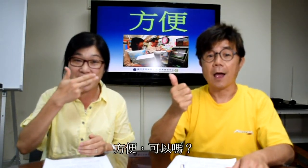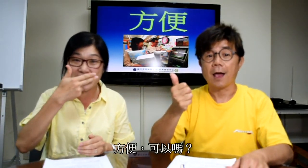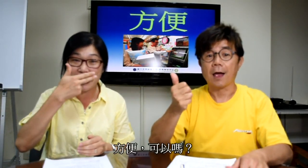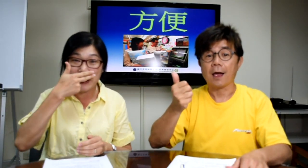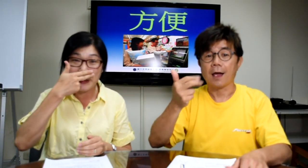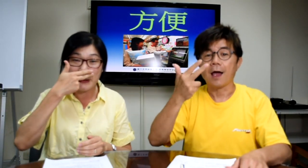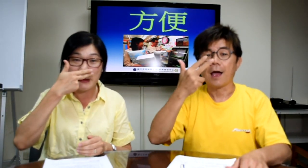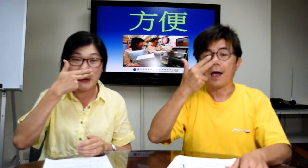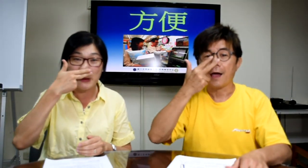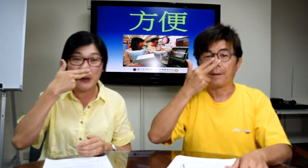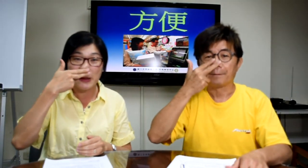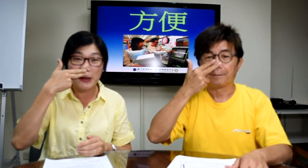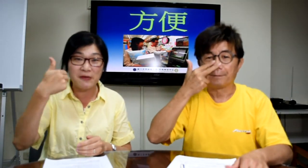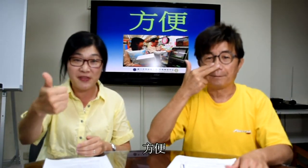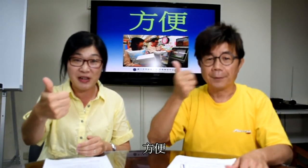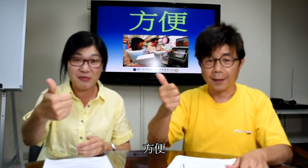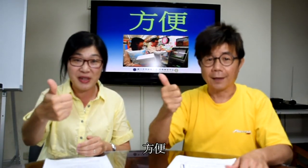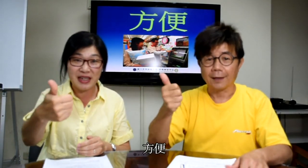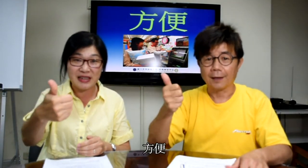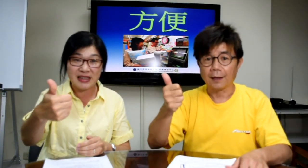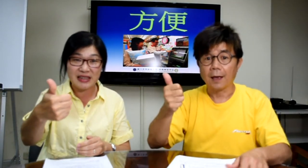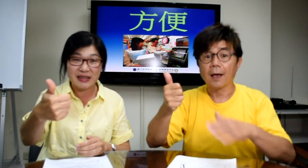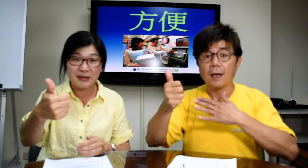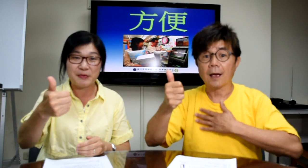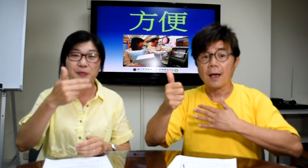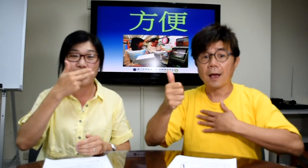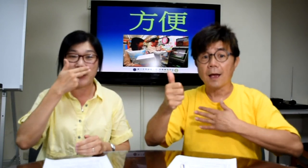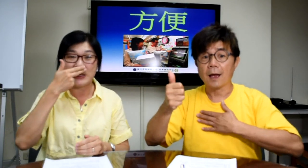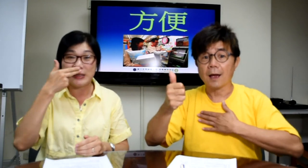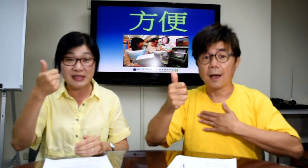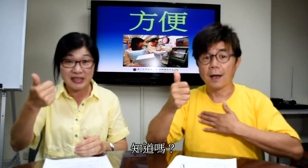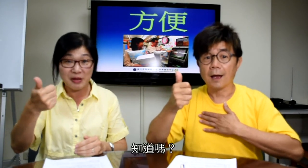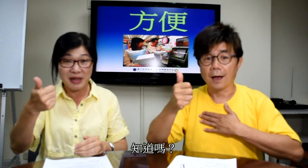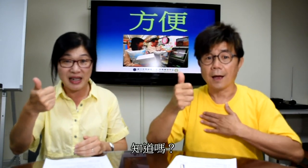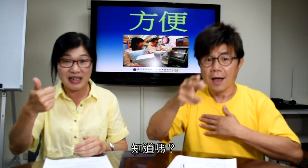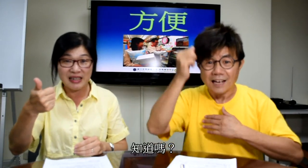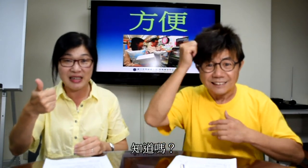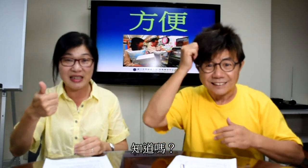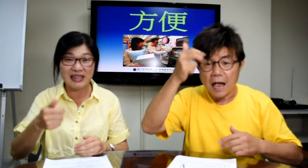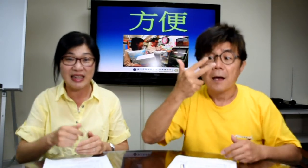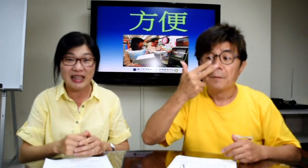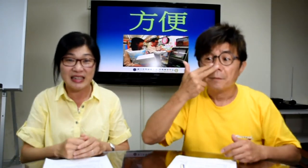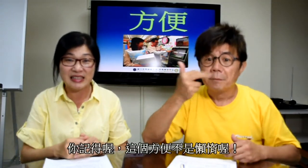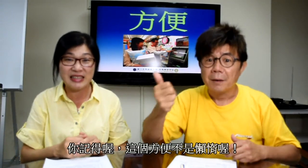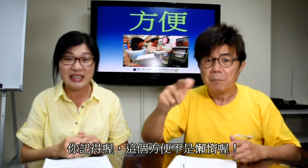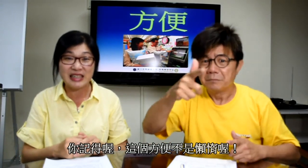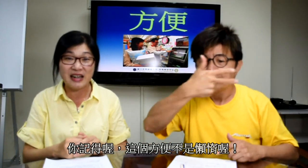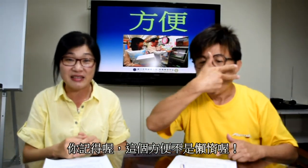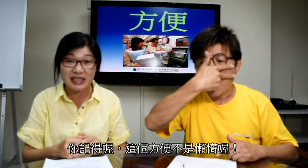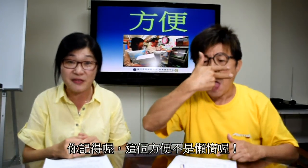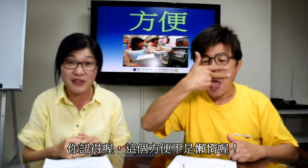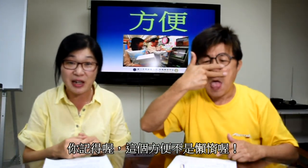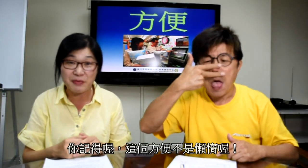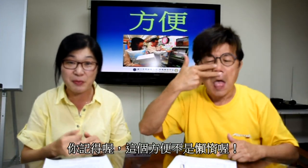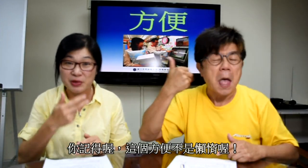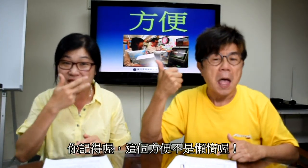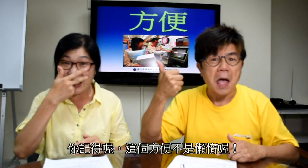吗？方便，知道吗？你记得哦，这个方便不是